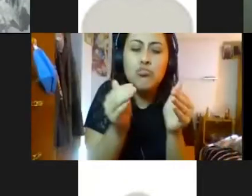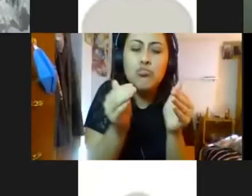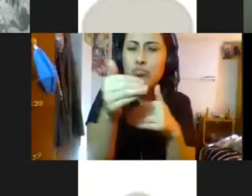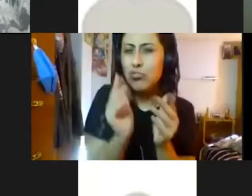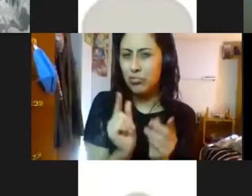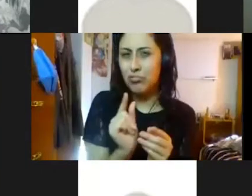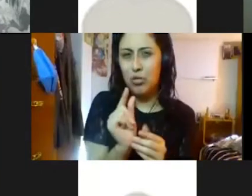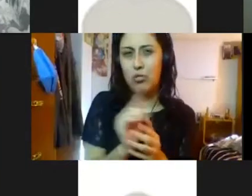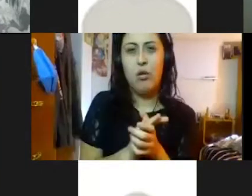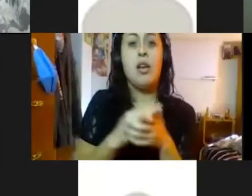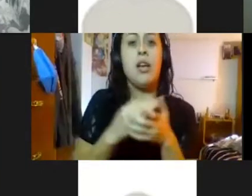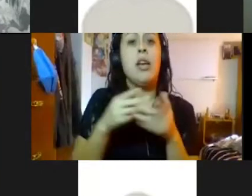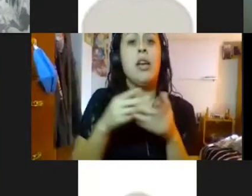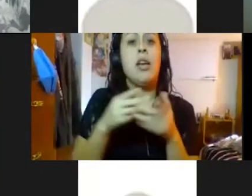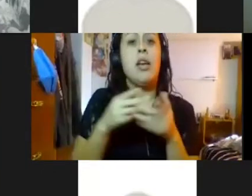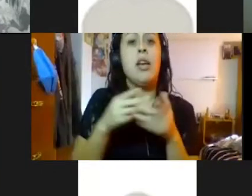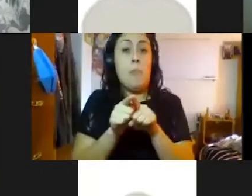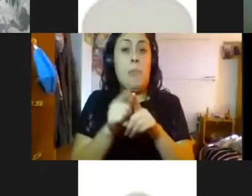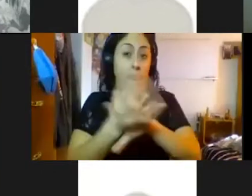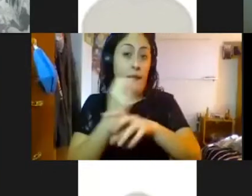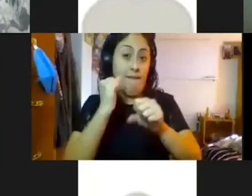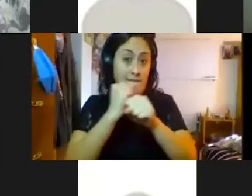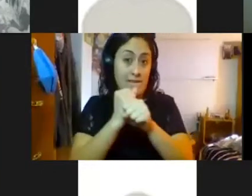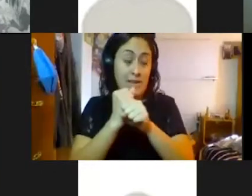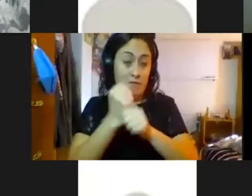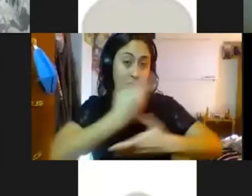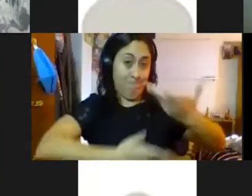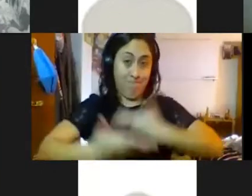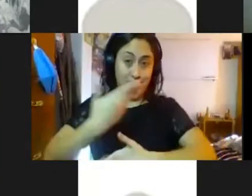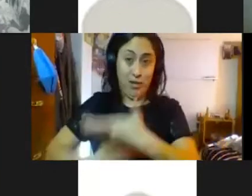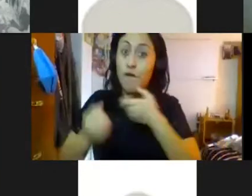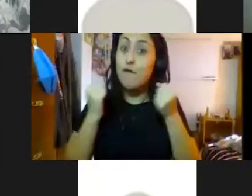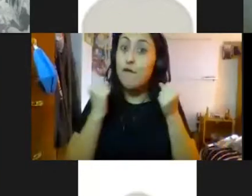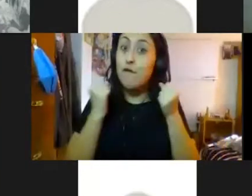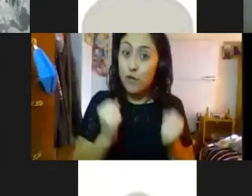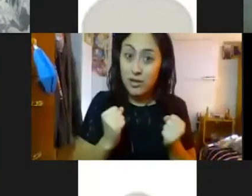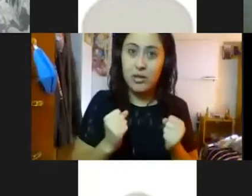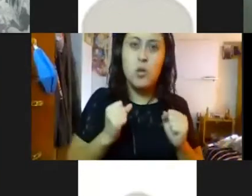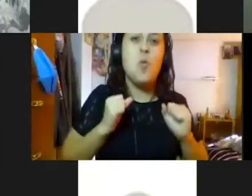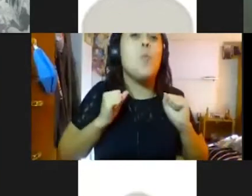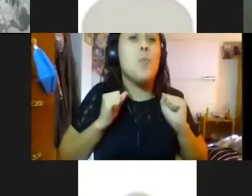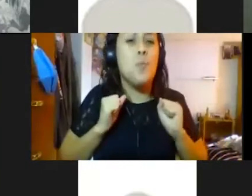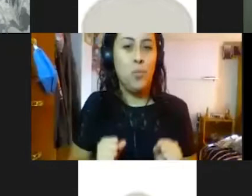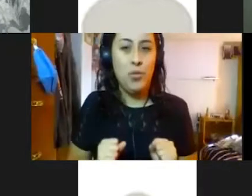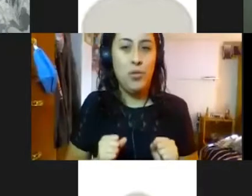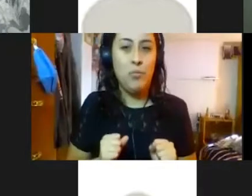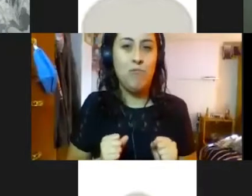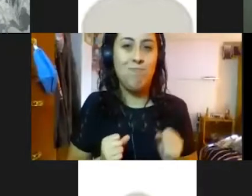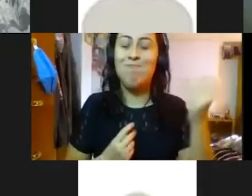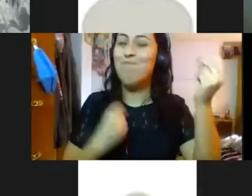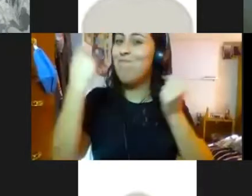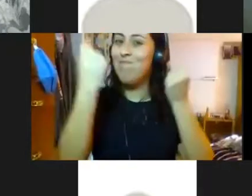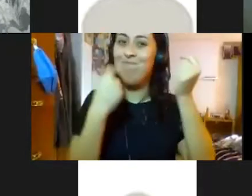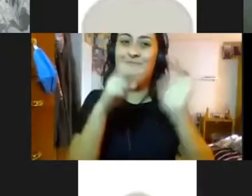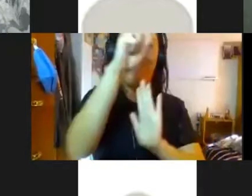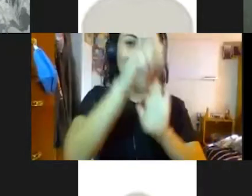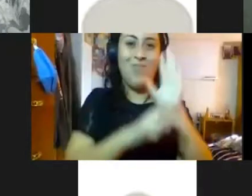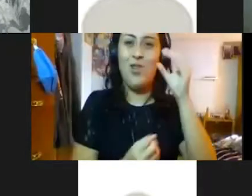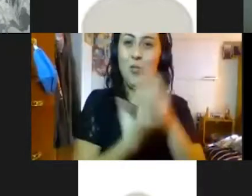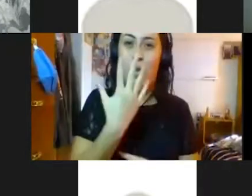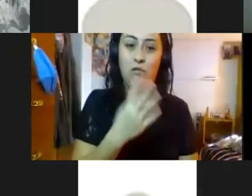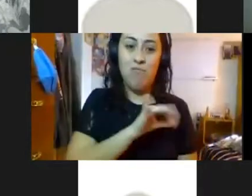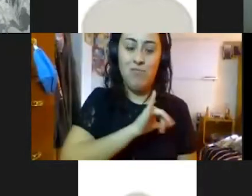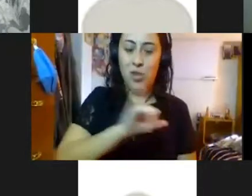que, si hay un trabajo colaborativo fuerte, tienen la posibilidad de generar muchos proyectos que sí se llevan a cabo y que sí se